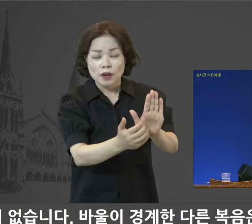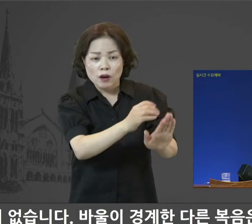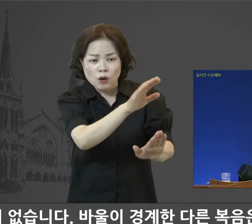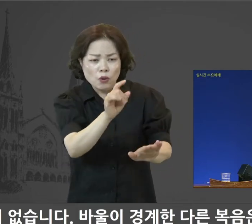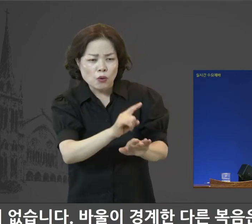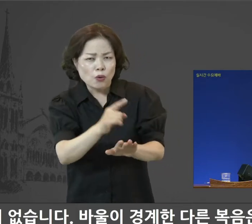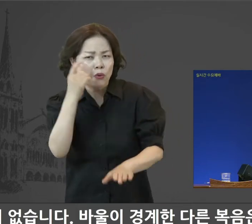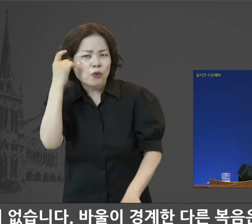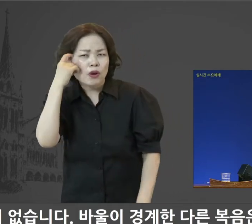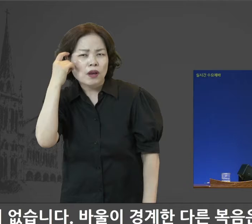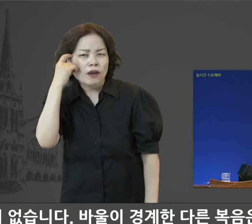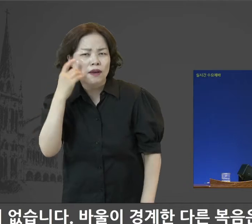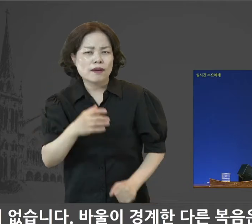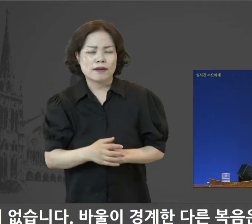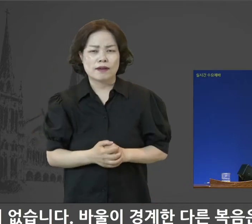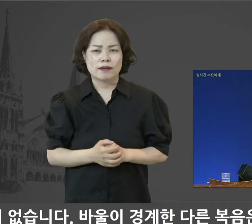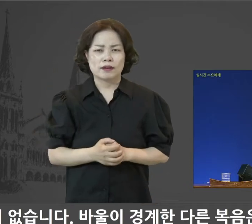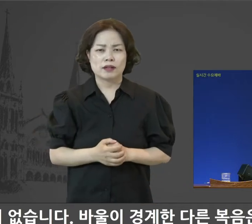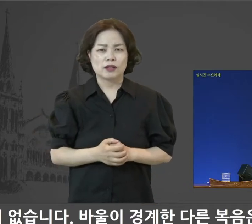율법주의가 무엇입니까?